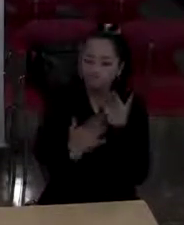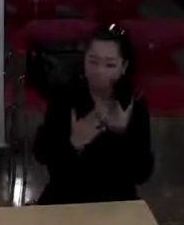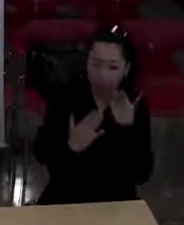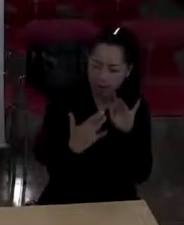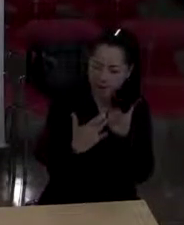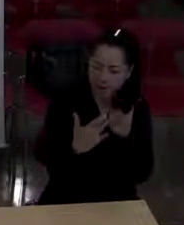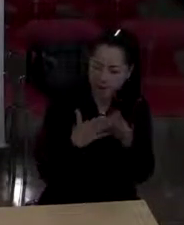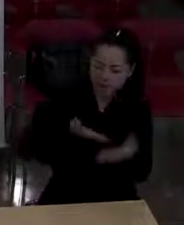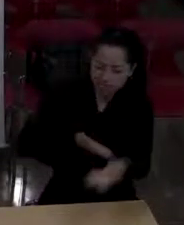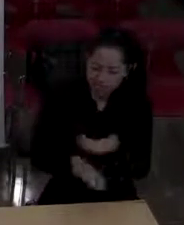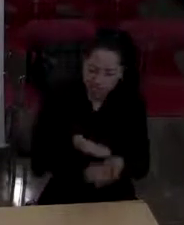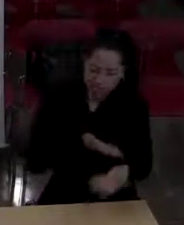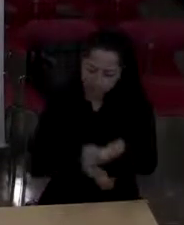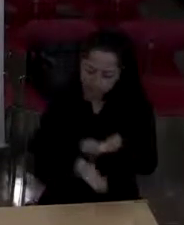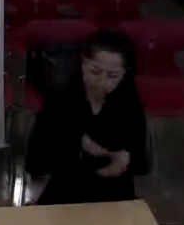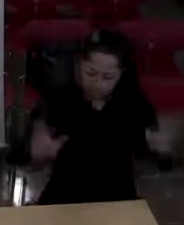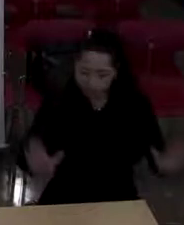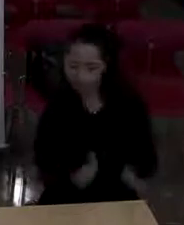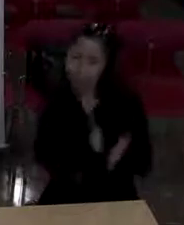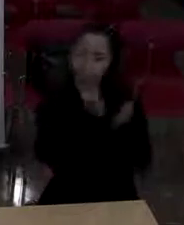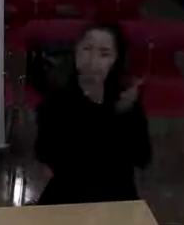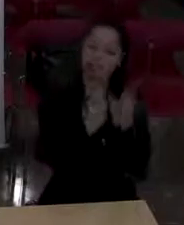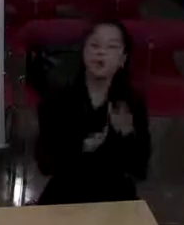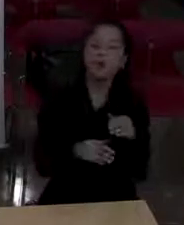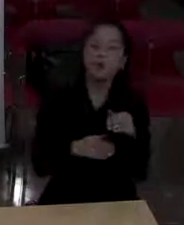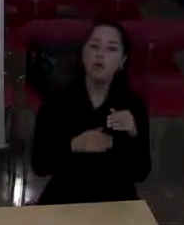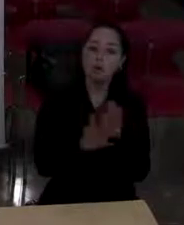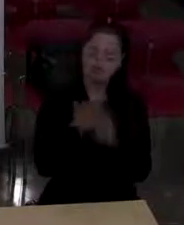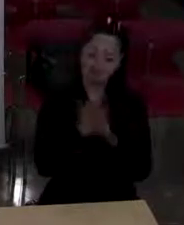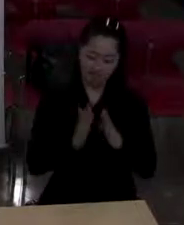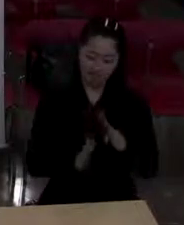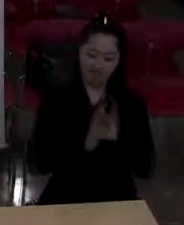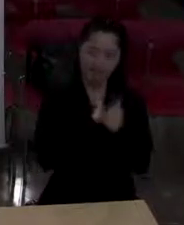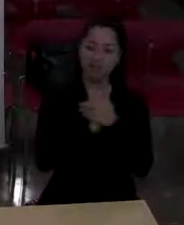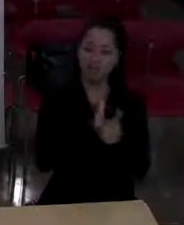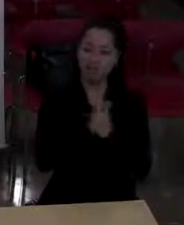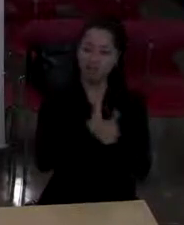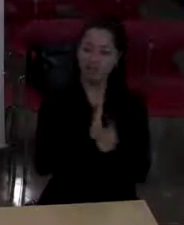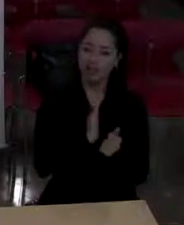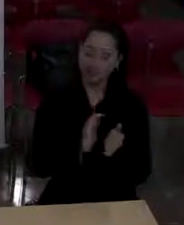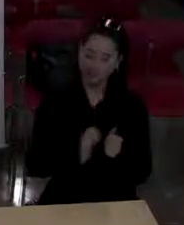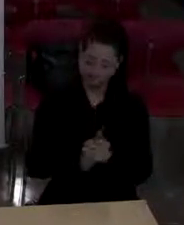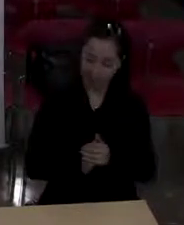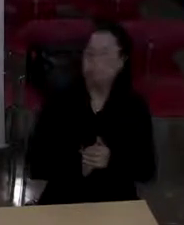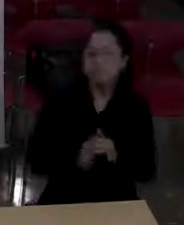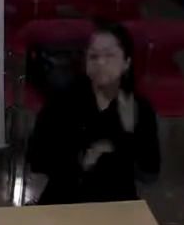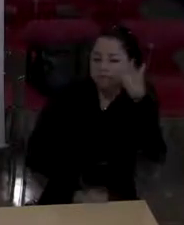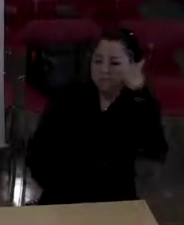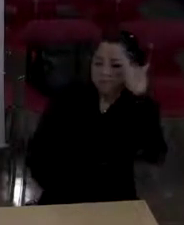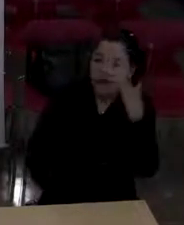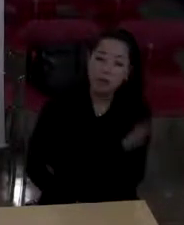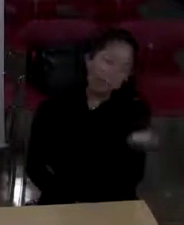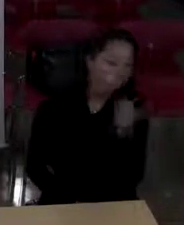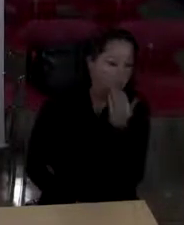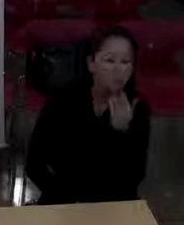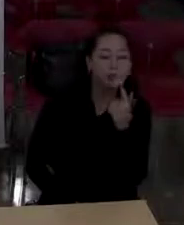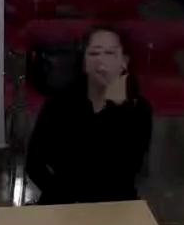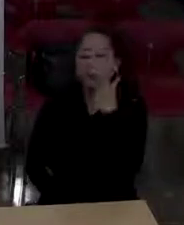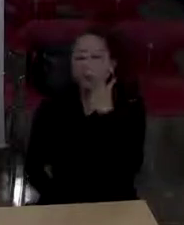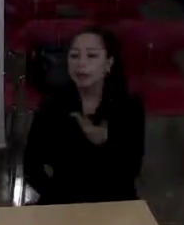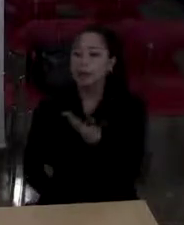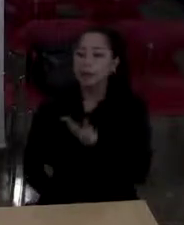seno familiar, conversa con el niño y habla y se expresa naturalmente, pero al saber que de pronto el chico tiene